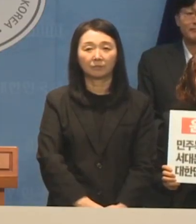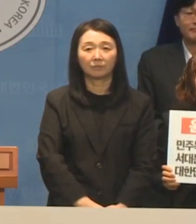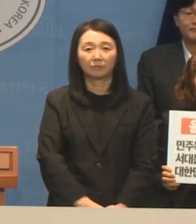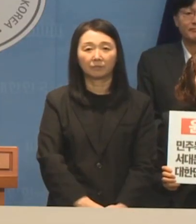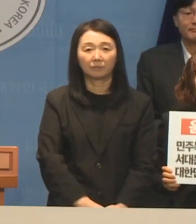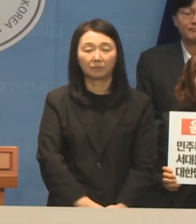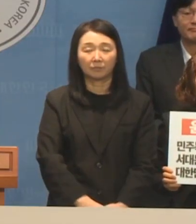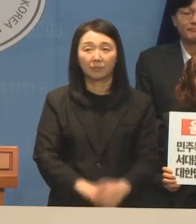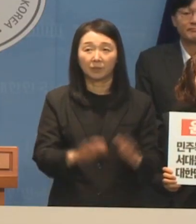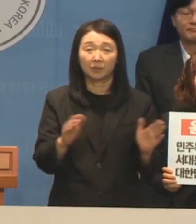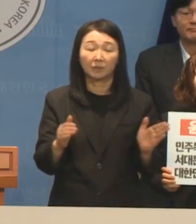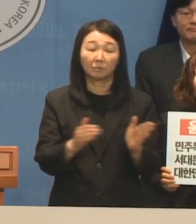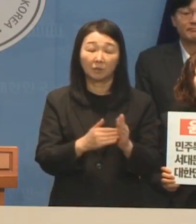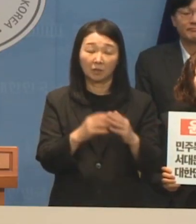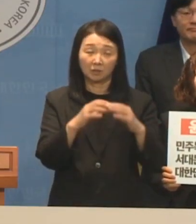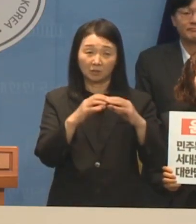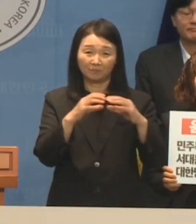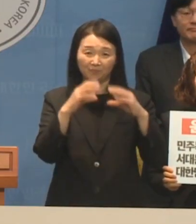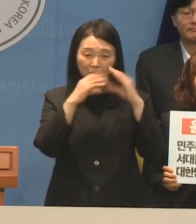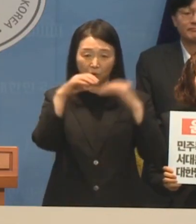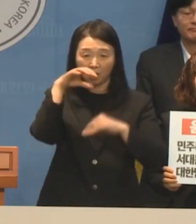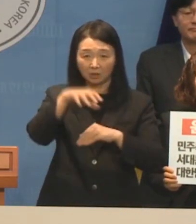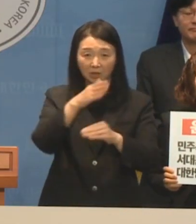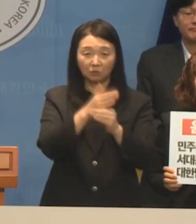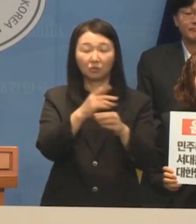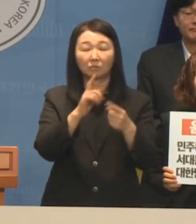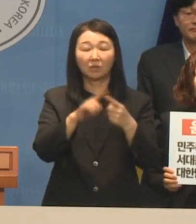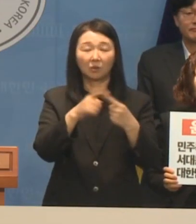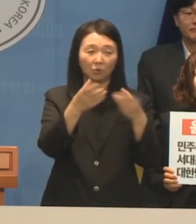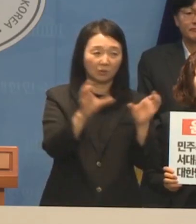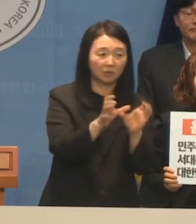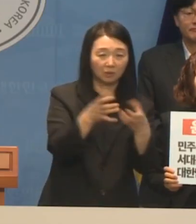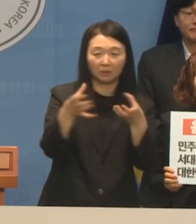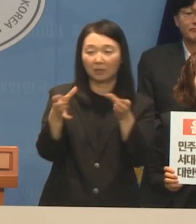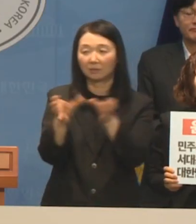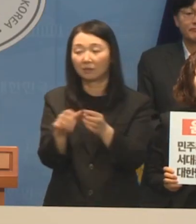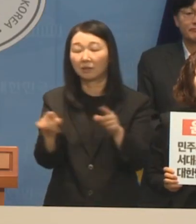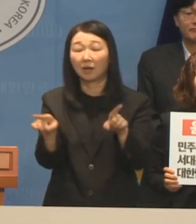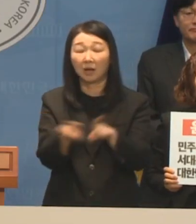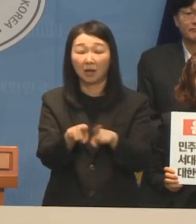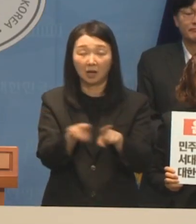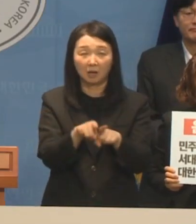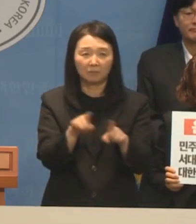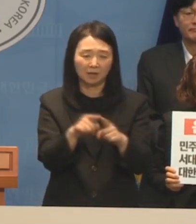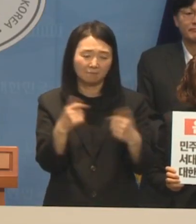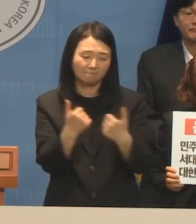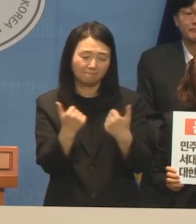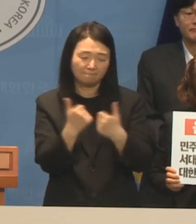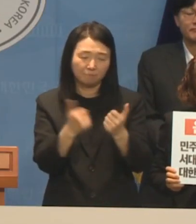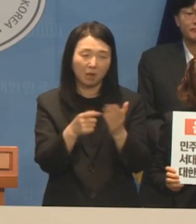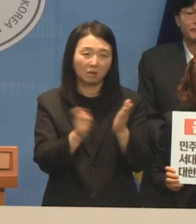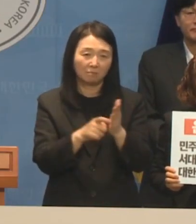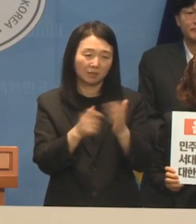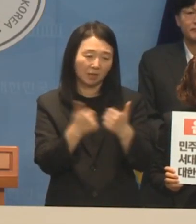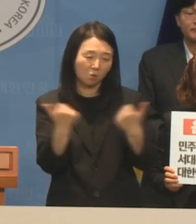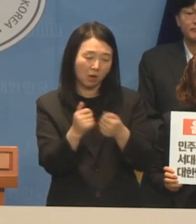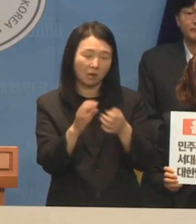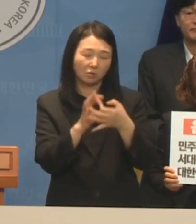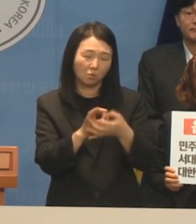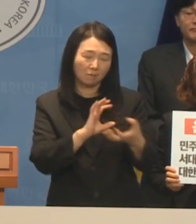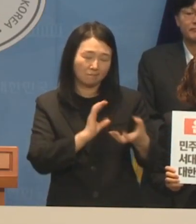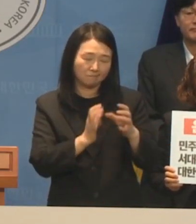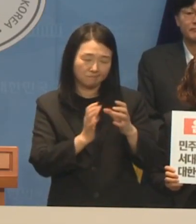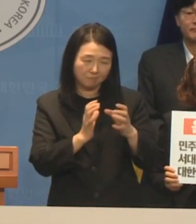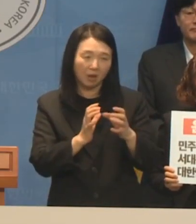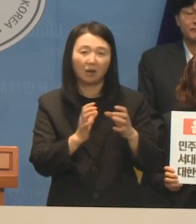네, 이제까지 광장을 중심으로는 많은 정당들이 함께 원탁회를 구성하고 비상시국회를 통해서 힘을